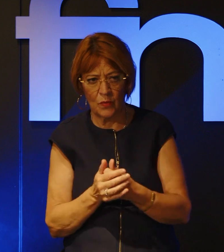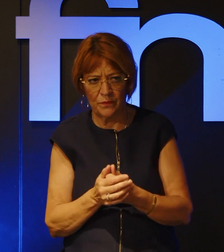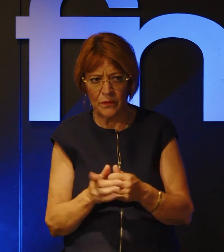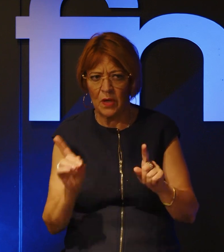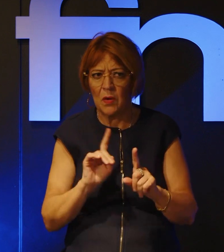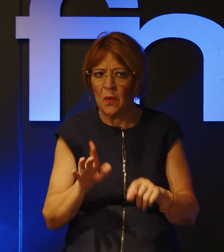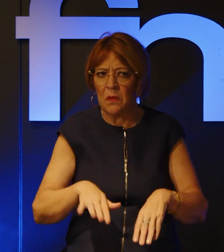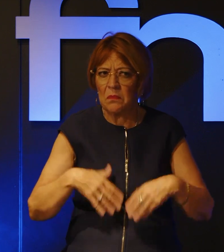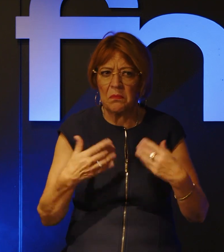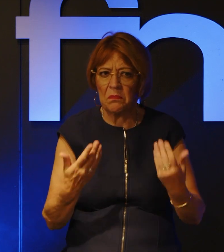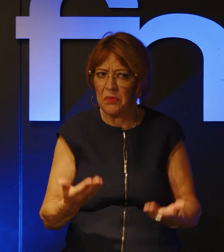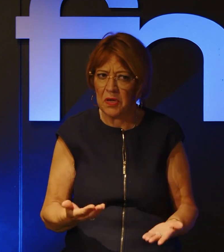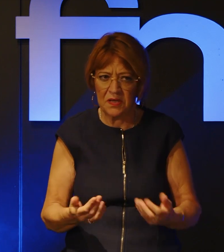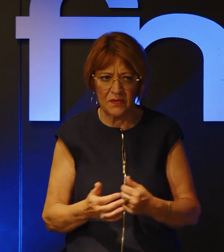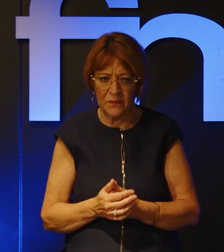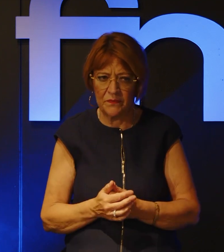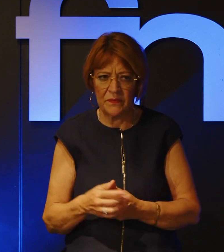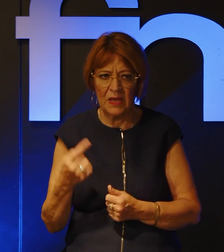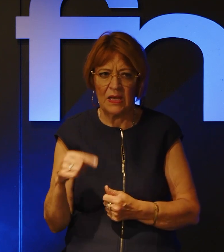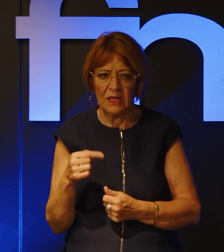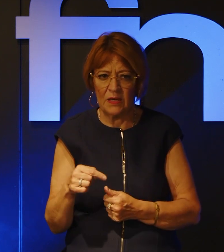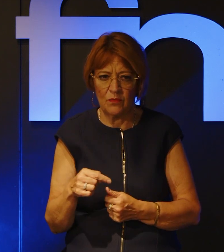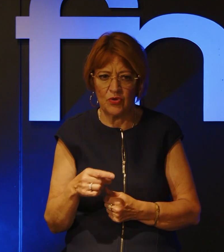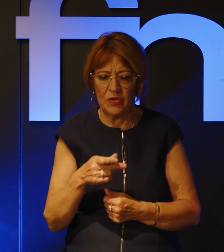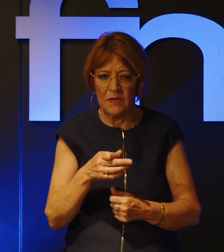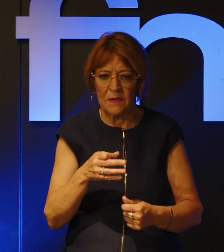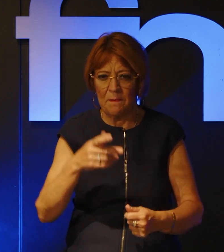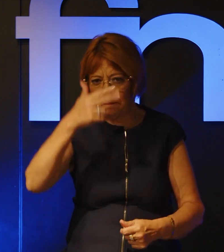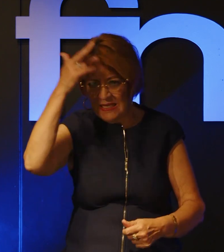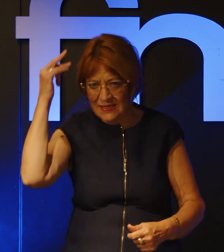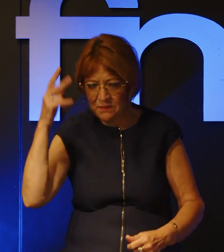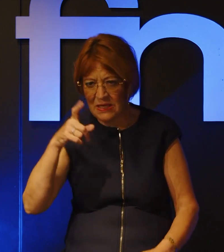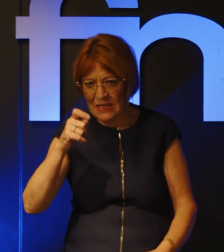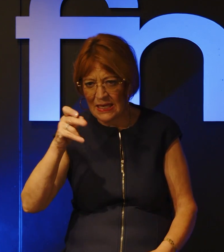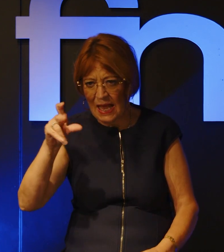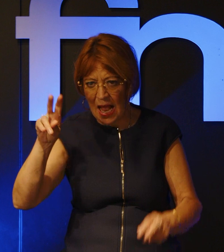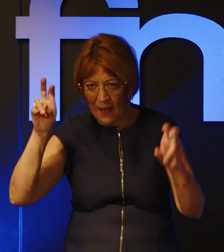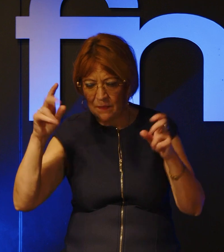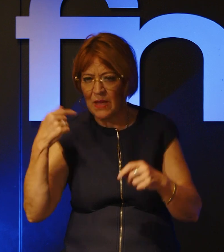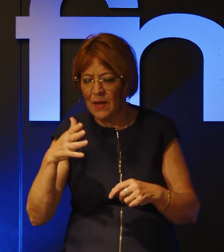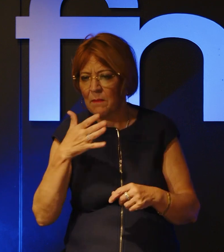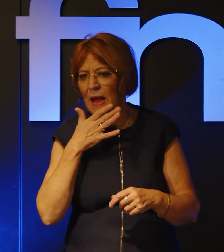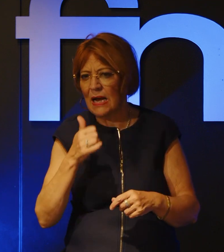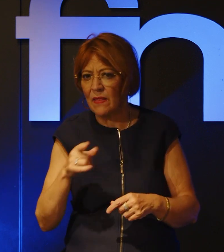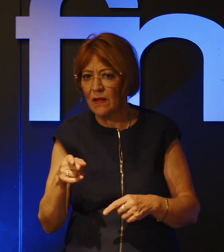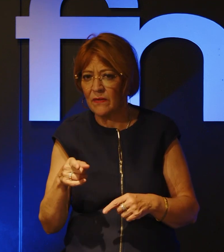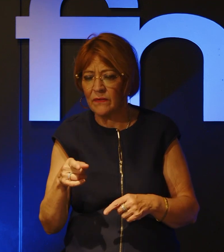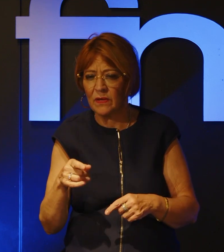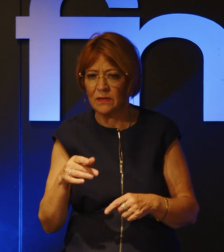não é por acaso que estarmos no príncipe real é muito mais agradável do que estarmos na